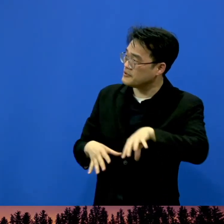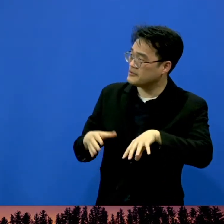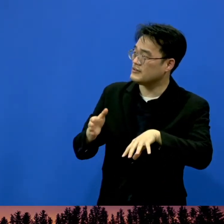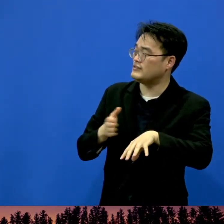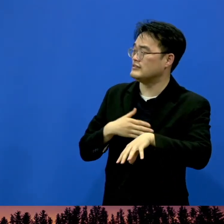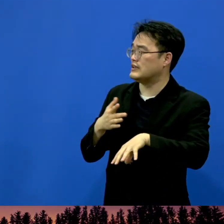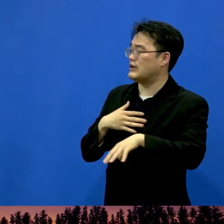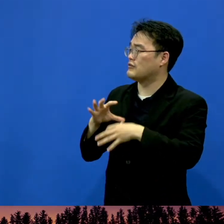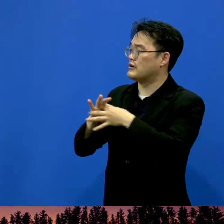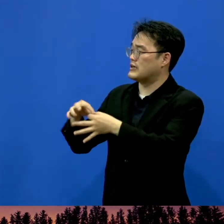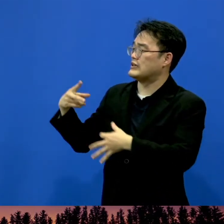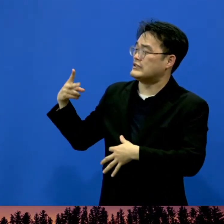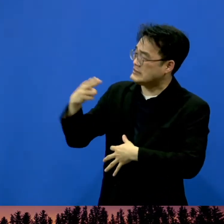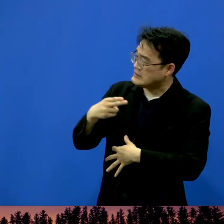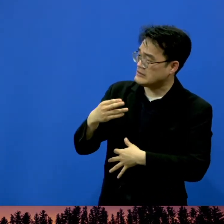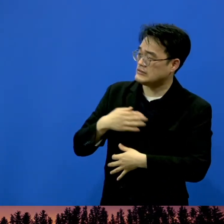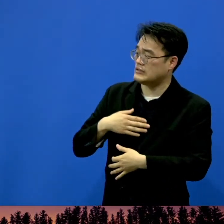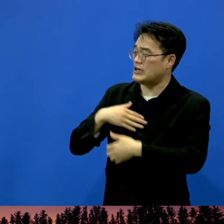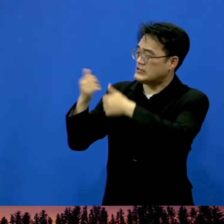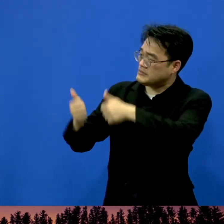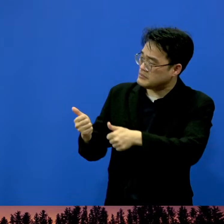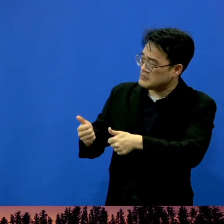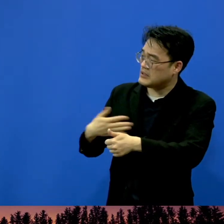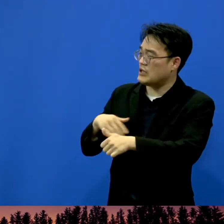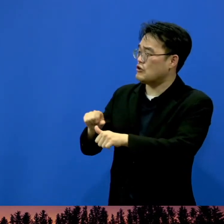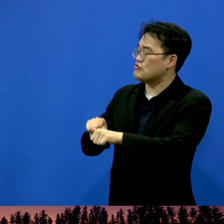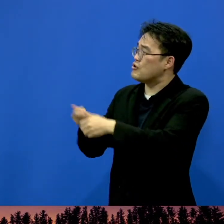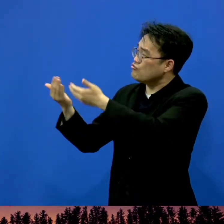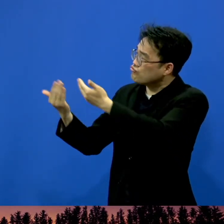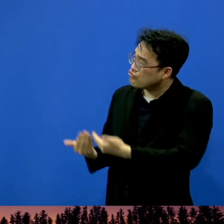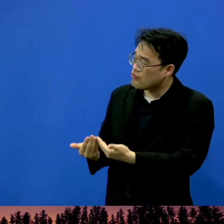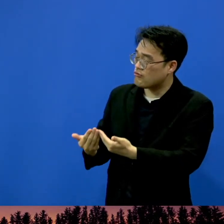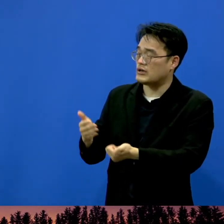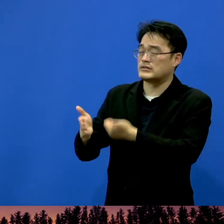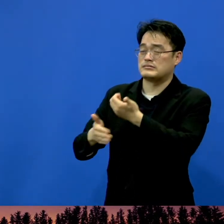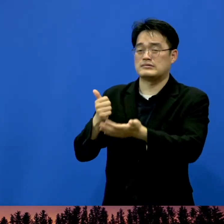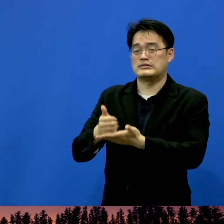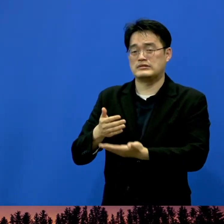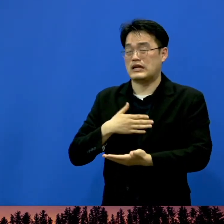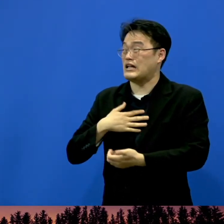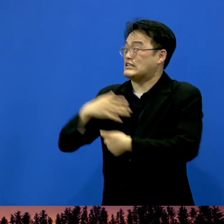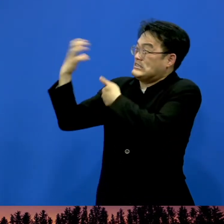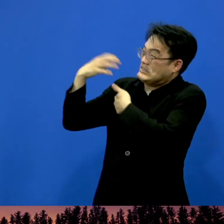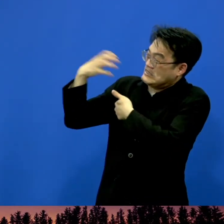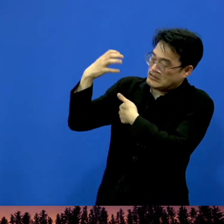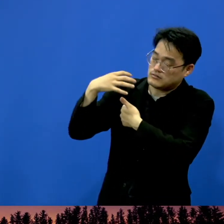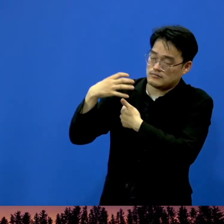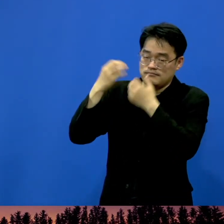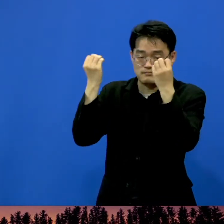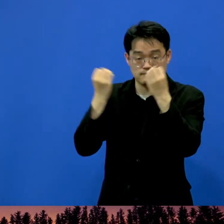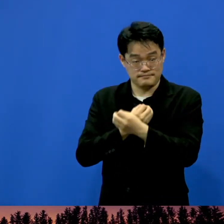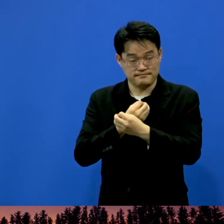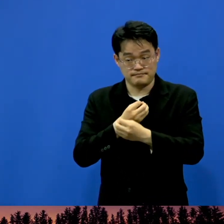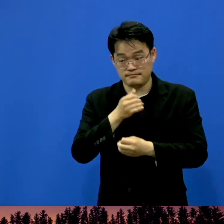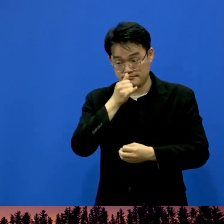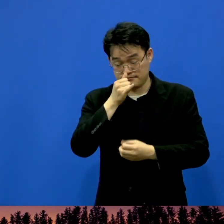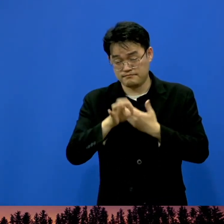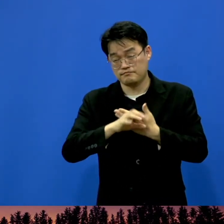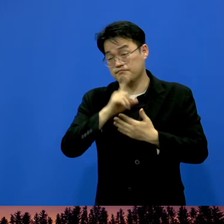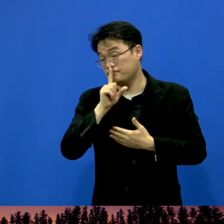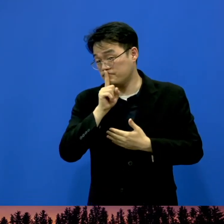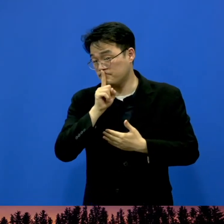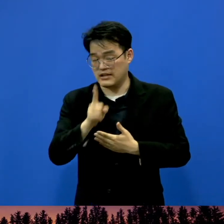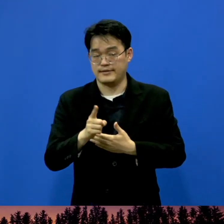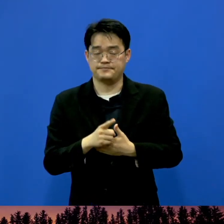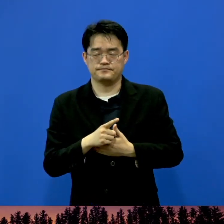나를 심판하시고 내 죄에 대해서 징계하시고 나를 굉장히 갈구시는 분이시다. 벌 주시는